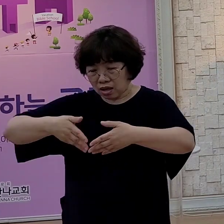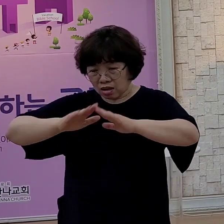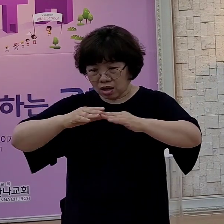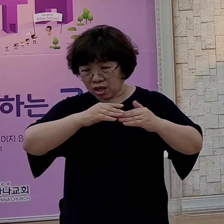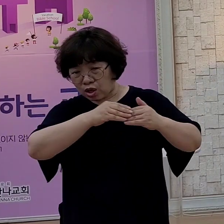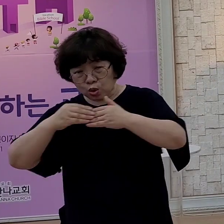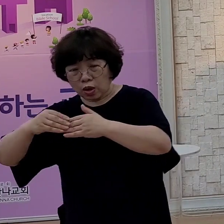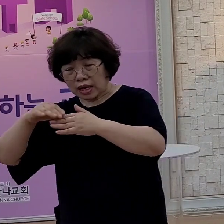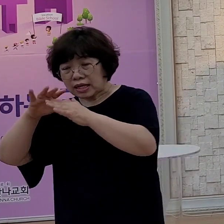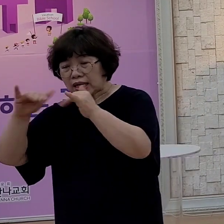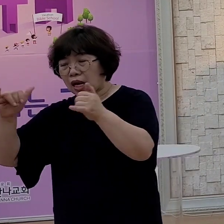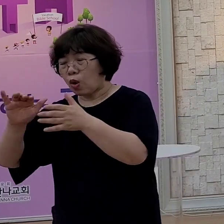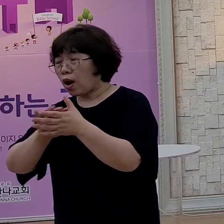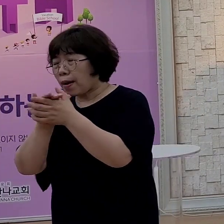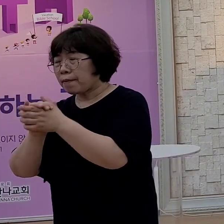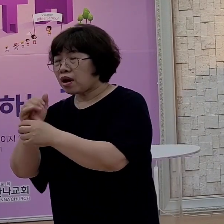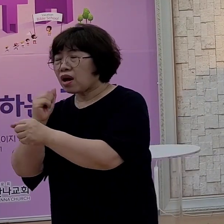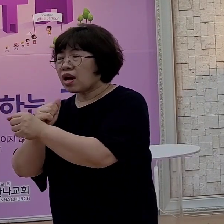진짜 화평이란 말이죠.